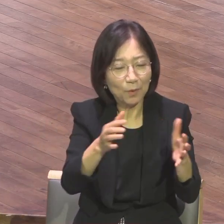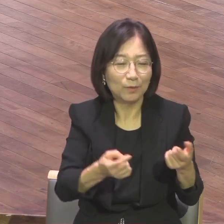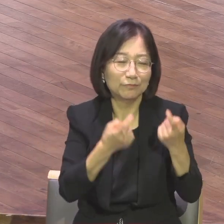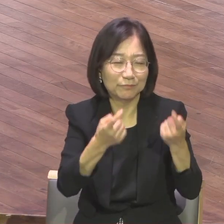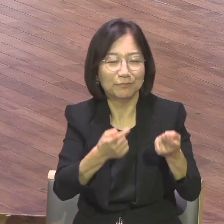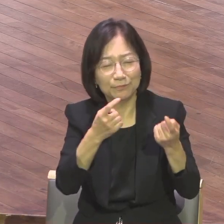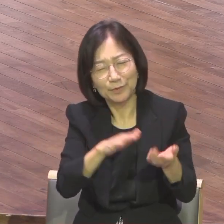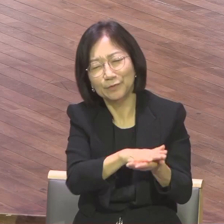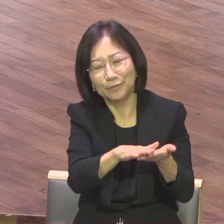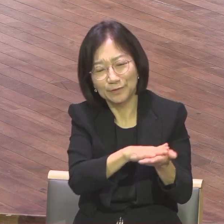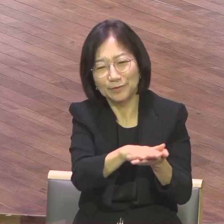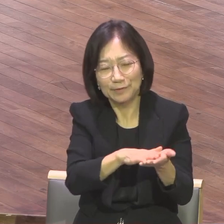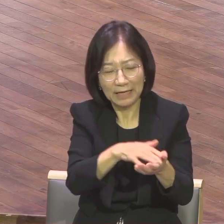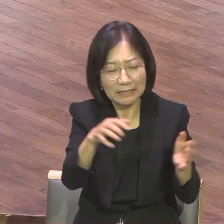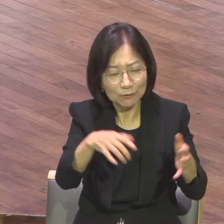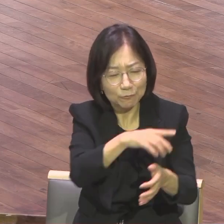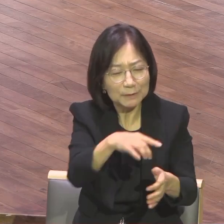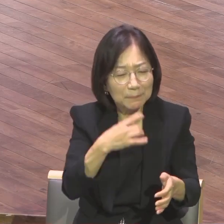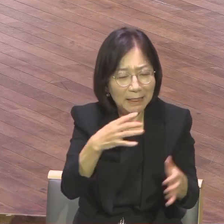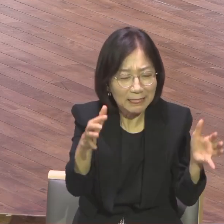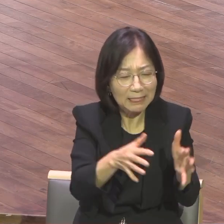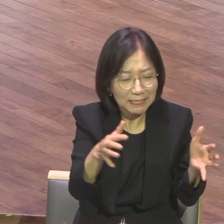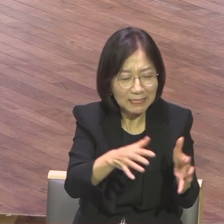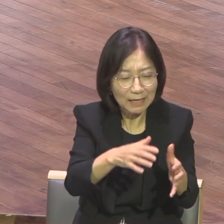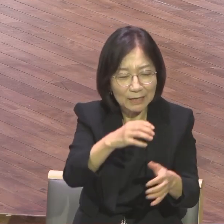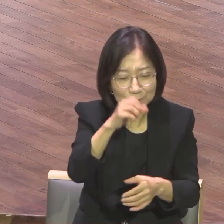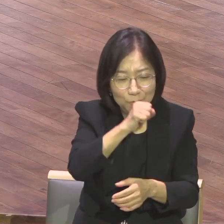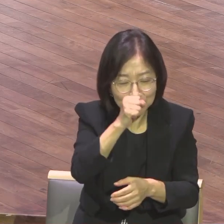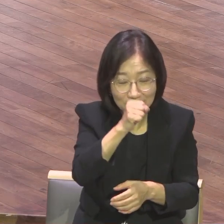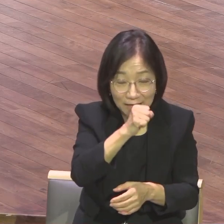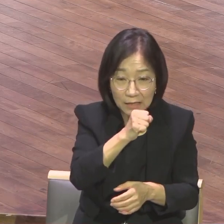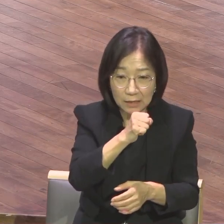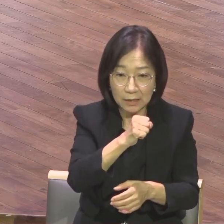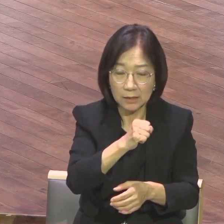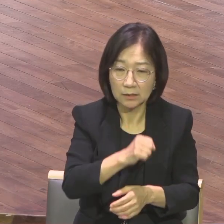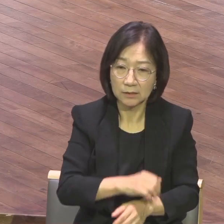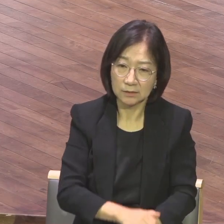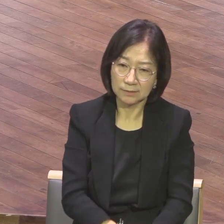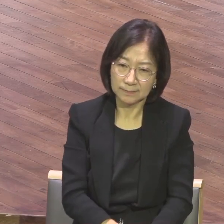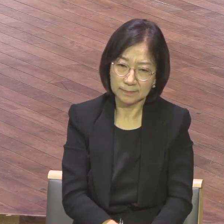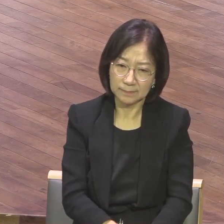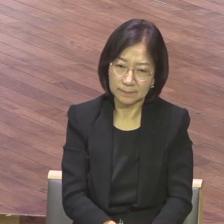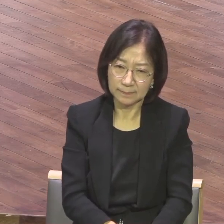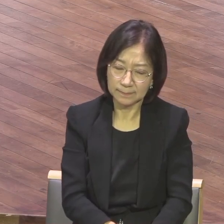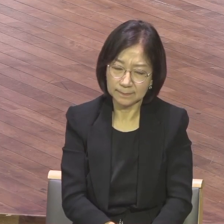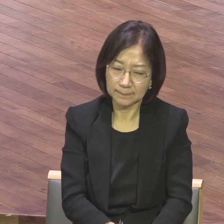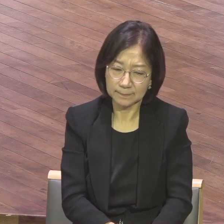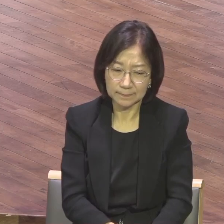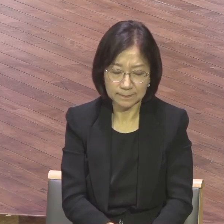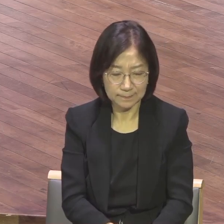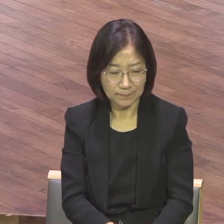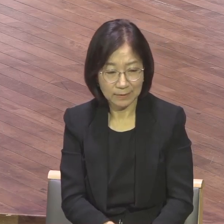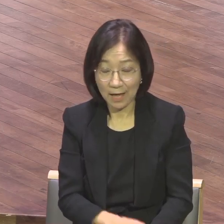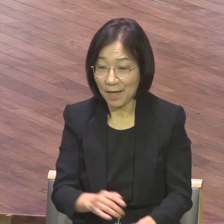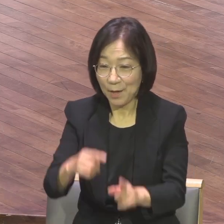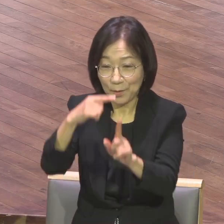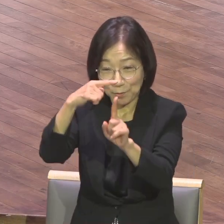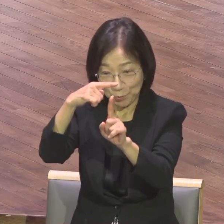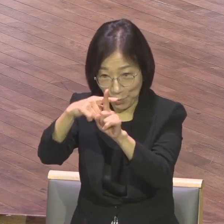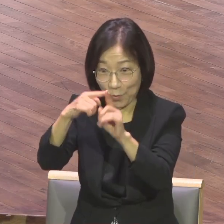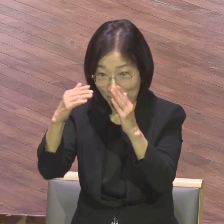우리가 여기가 우리끼리 육신적인 즐기는 기분. 교회는요 축제 장소가 돼야 되는